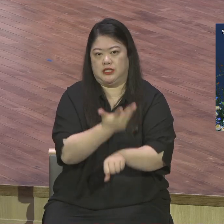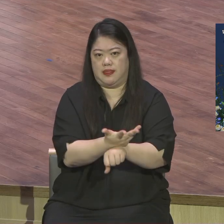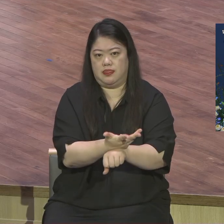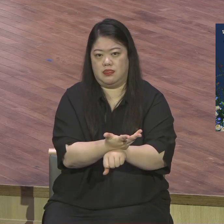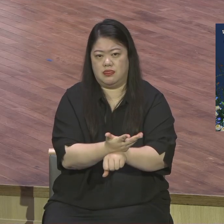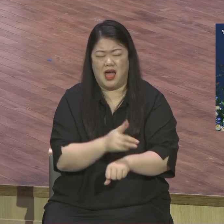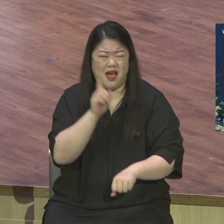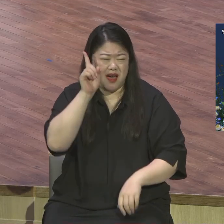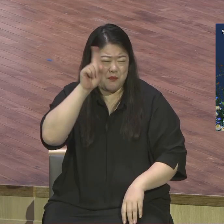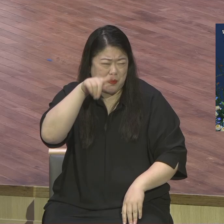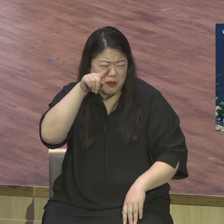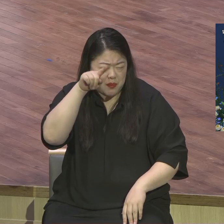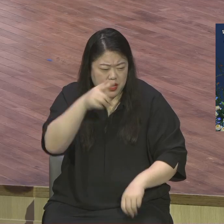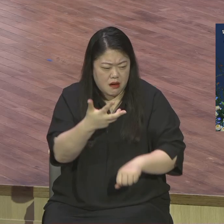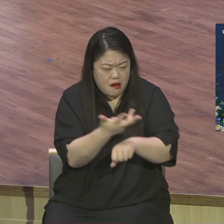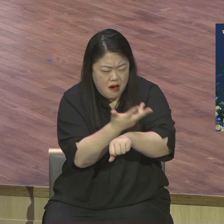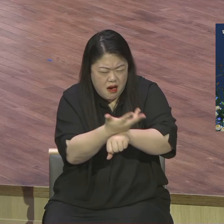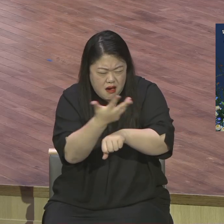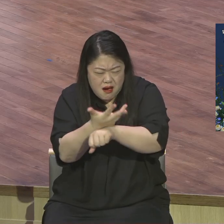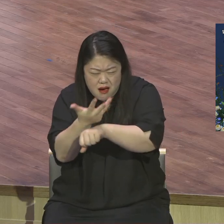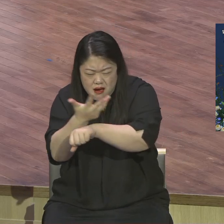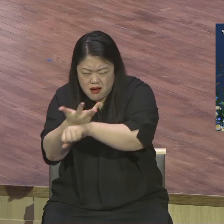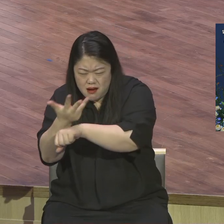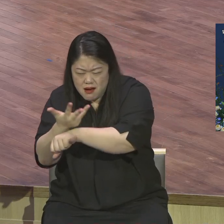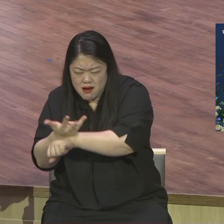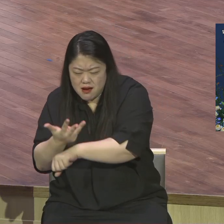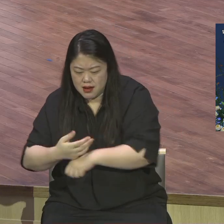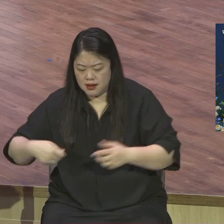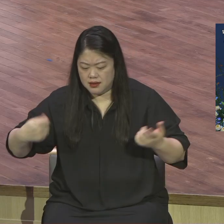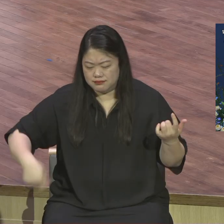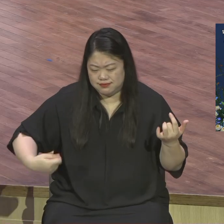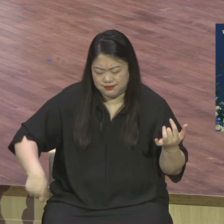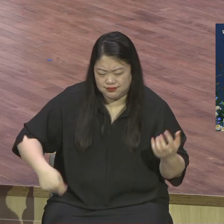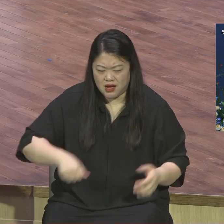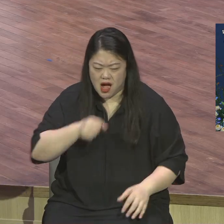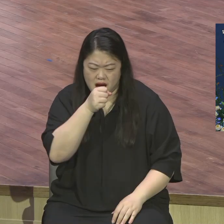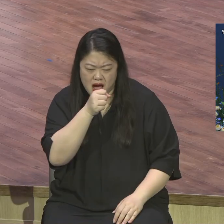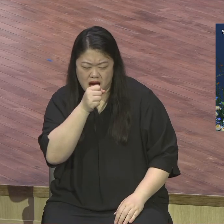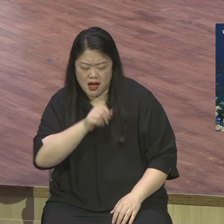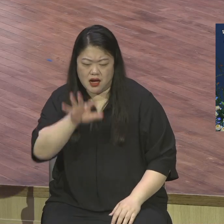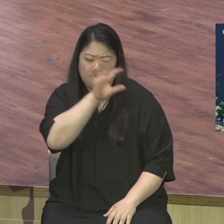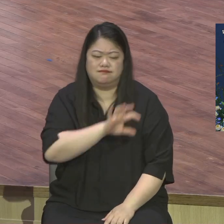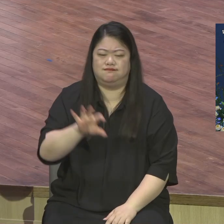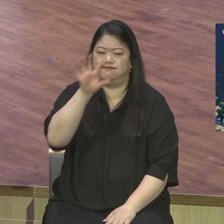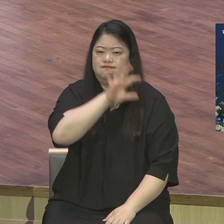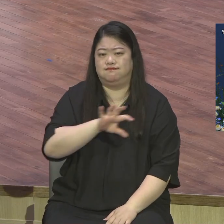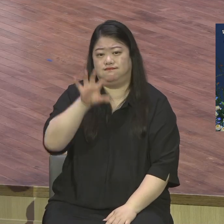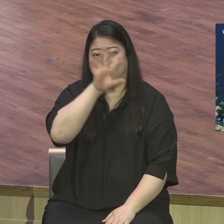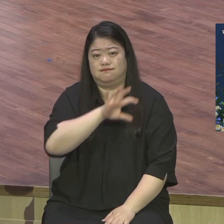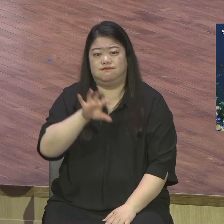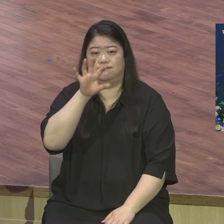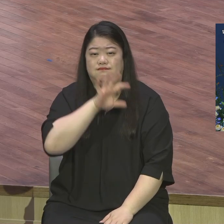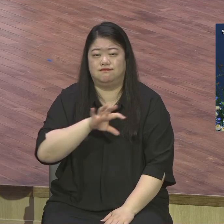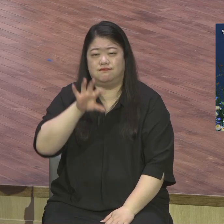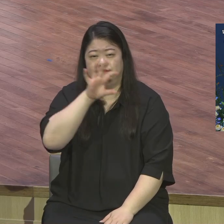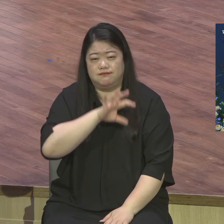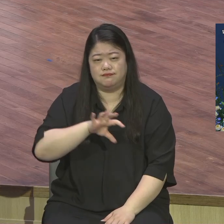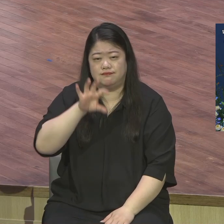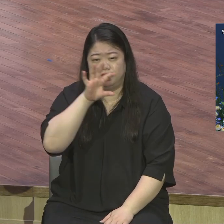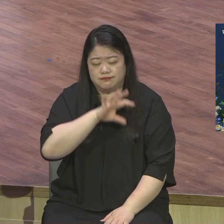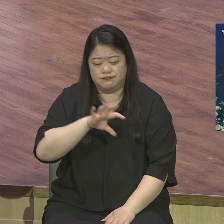하루도 안 빠지고 계속 연주하면서 이들이 연주를 막 그냥 하면서